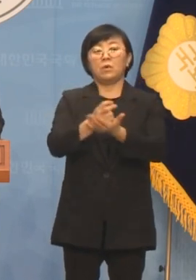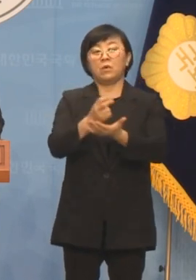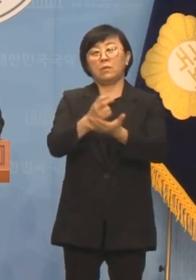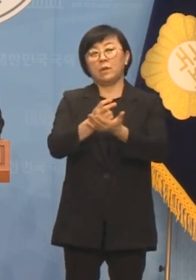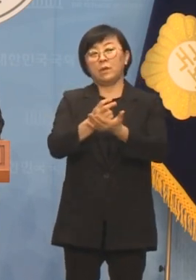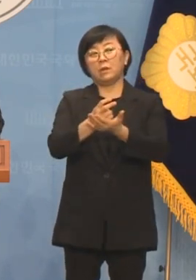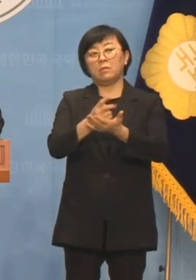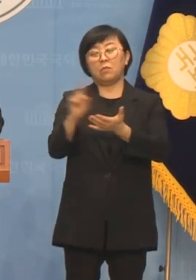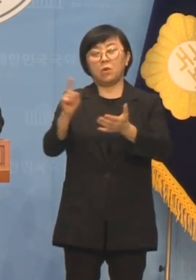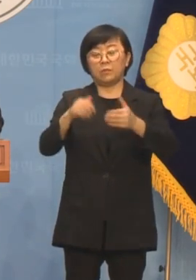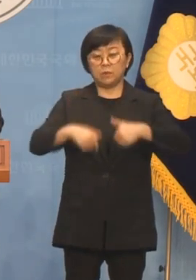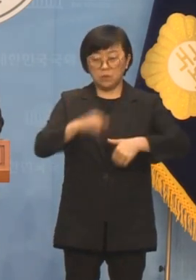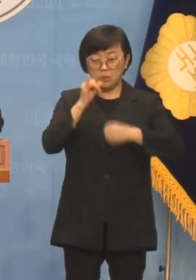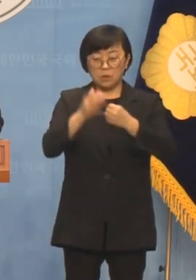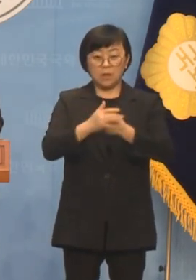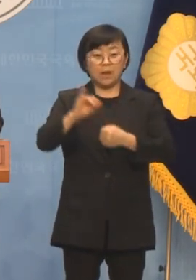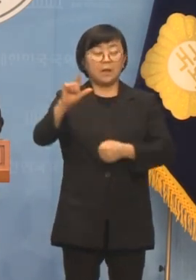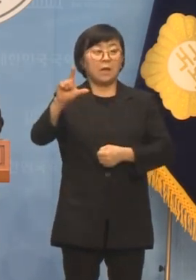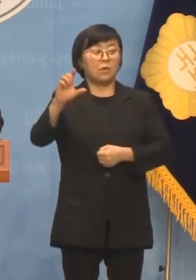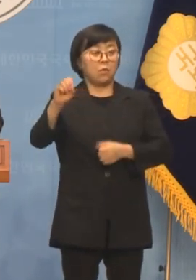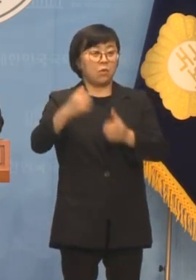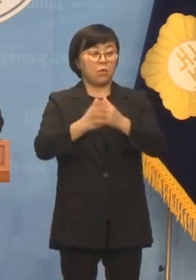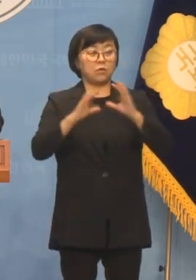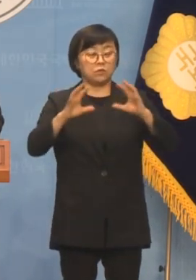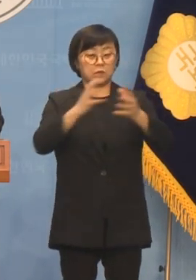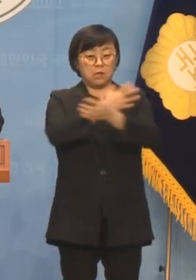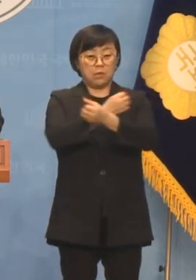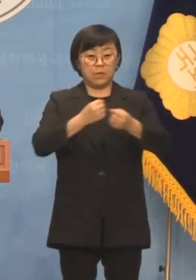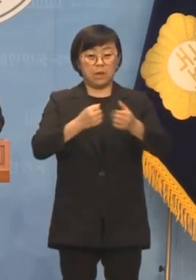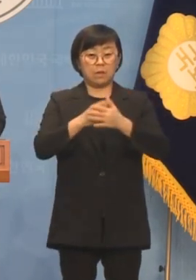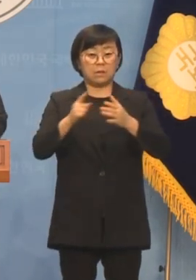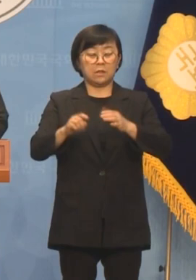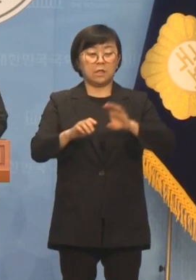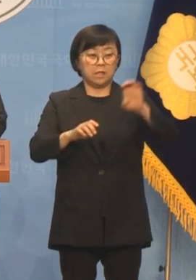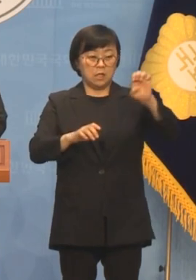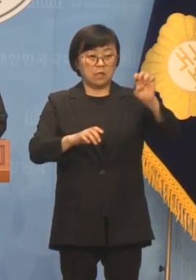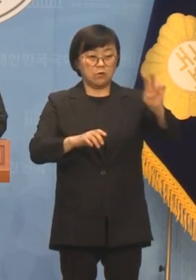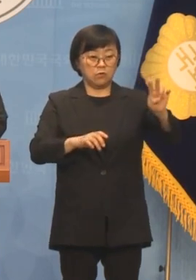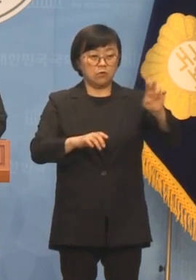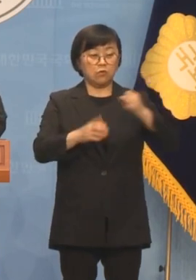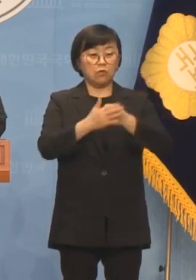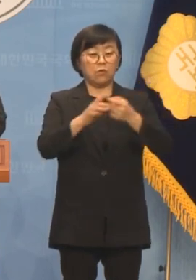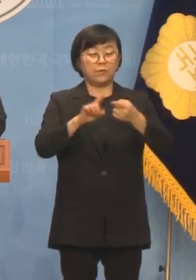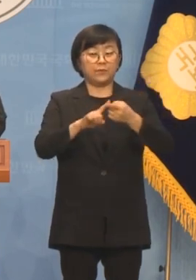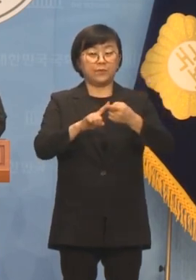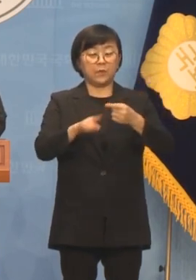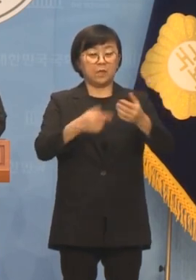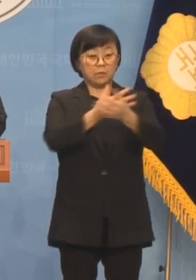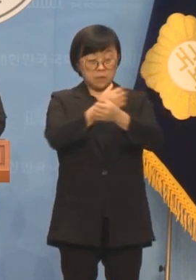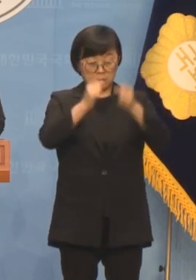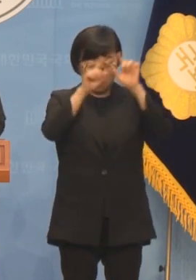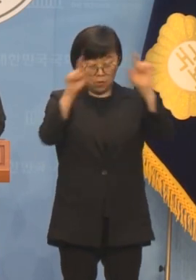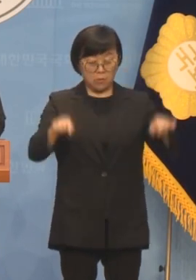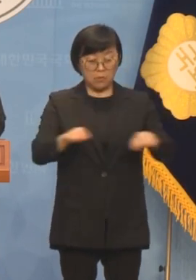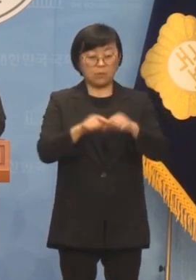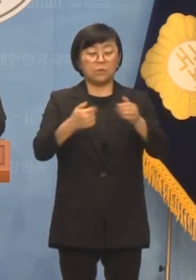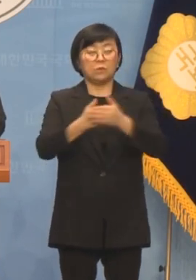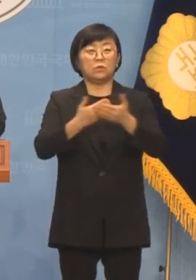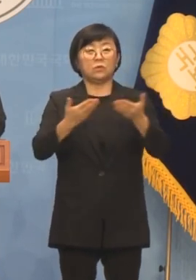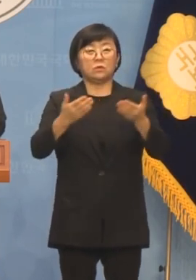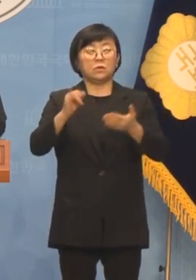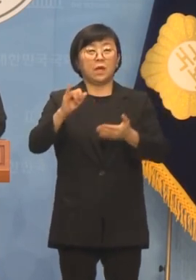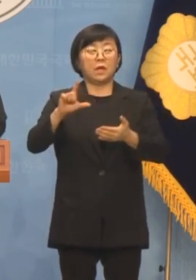개정이 필요하고 ILO 국제협약과 EU 한국 FDA 협정문을 보면